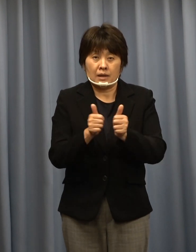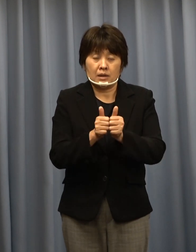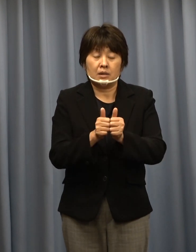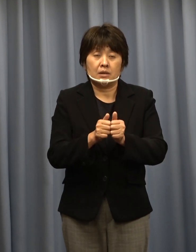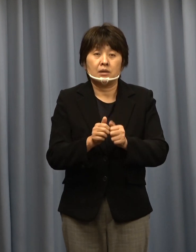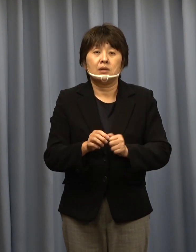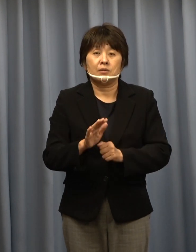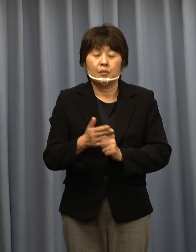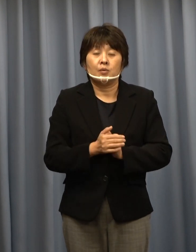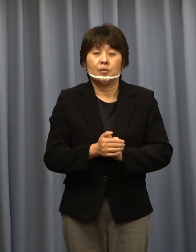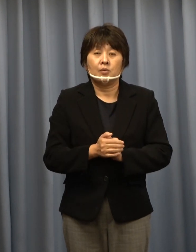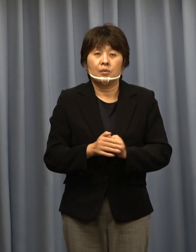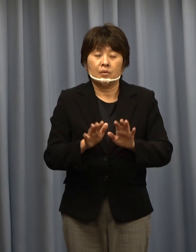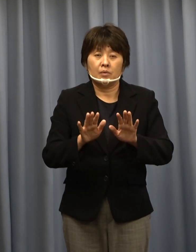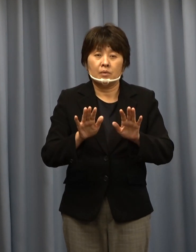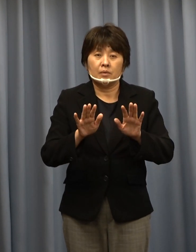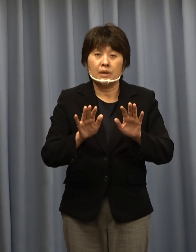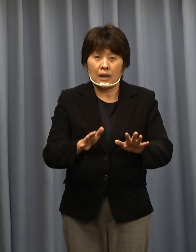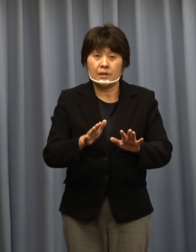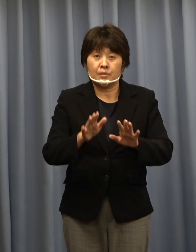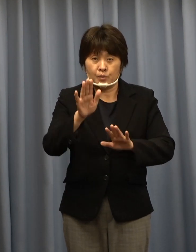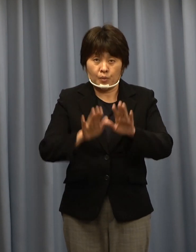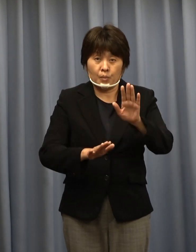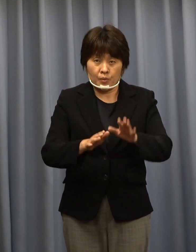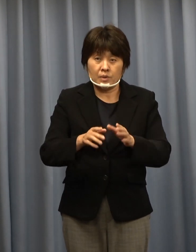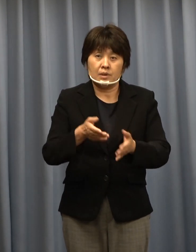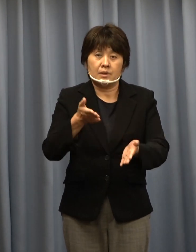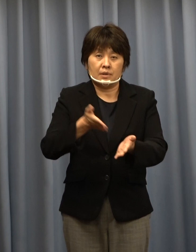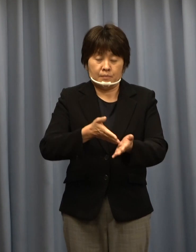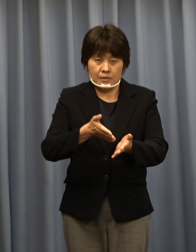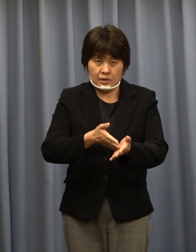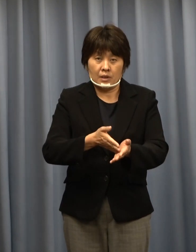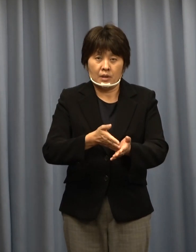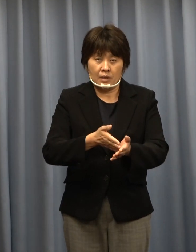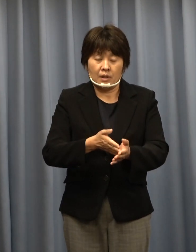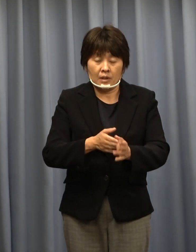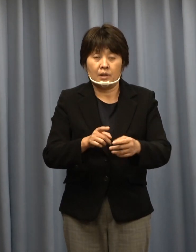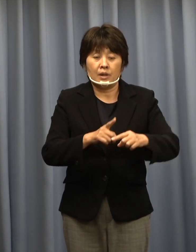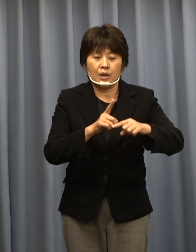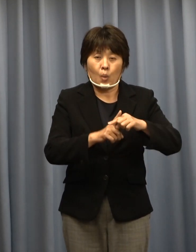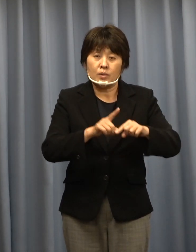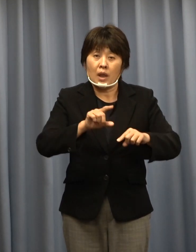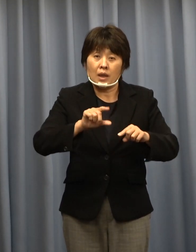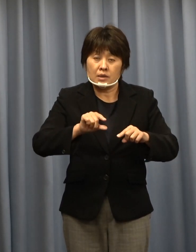現状についてご説明をし、陽性率が